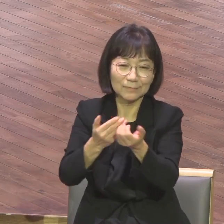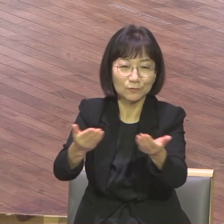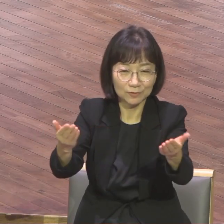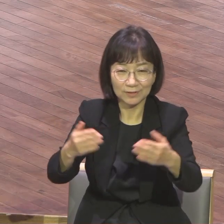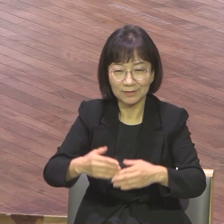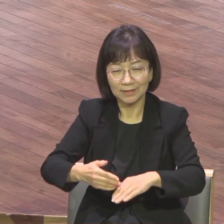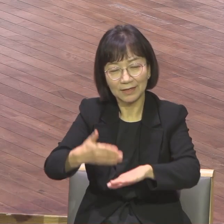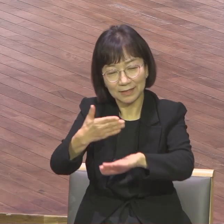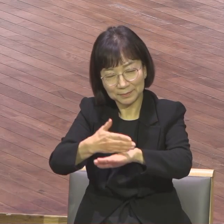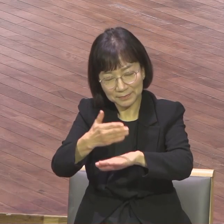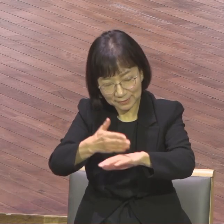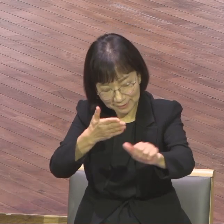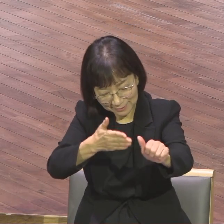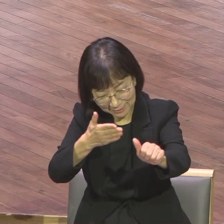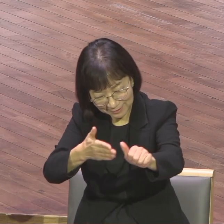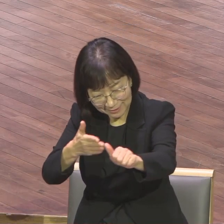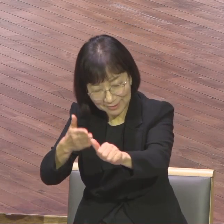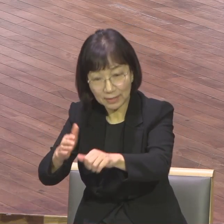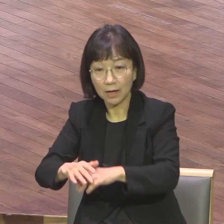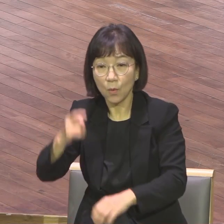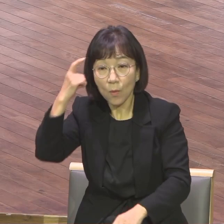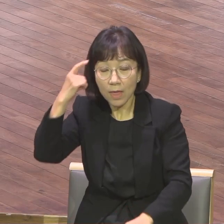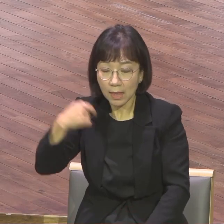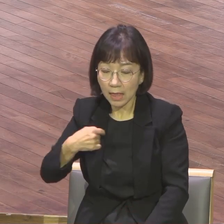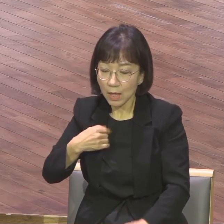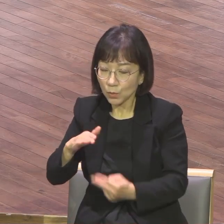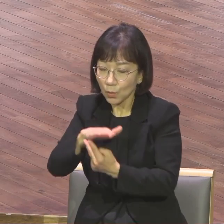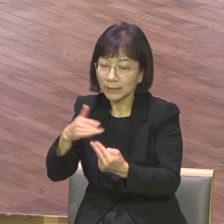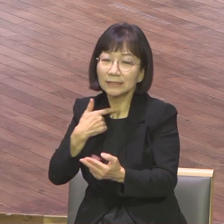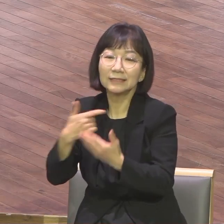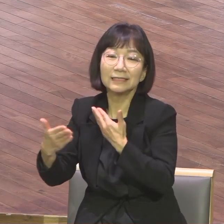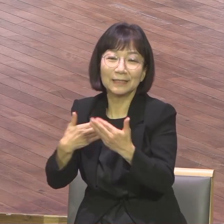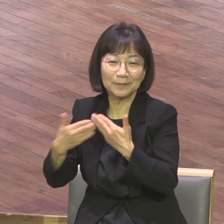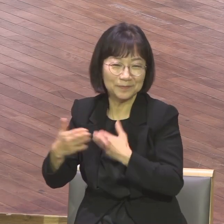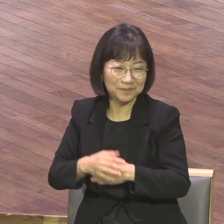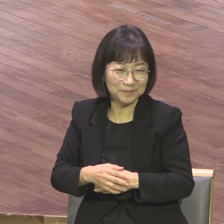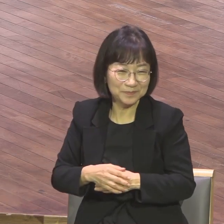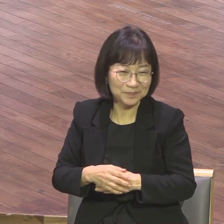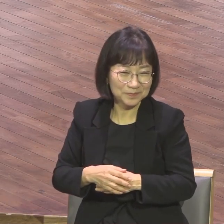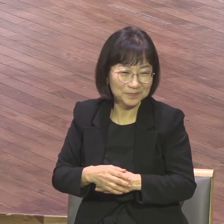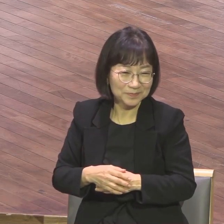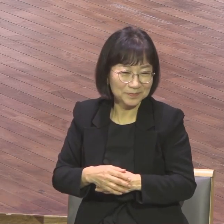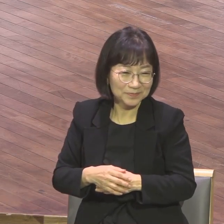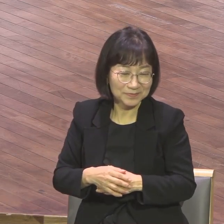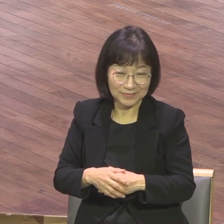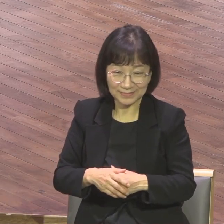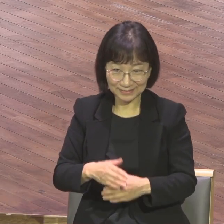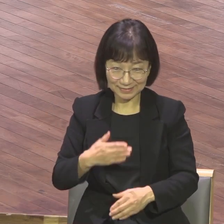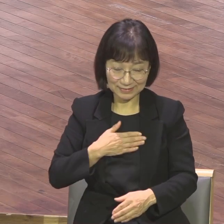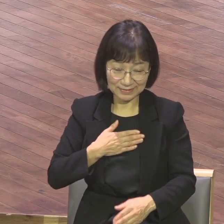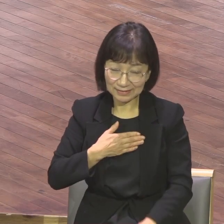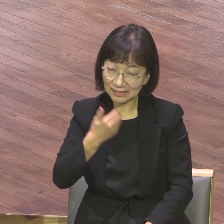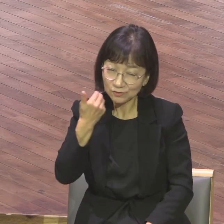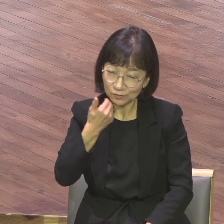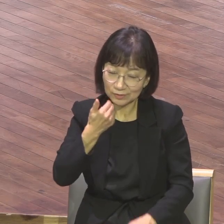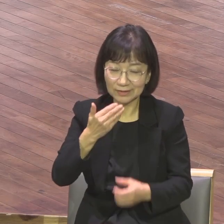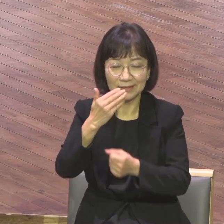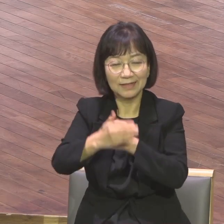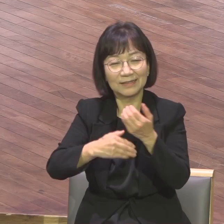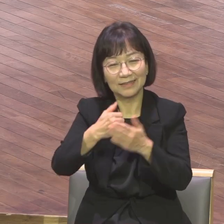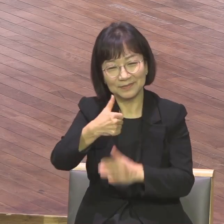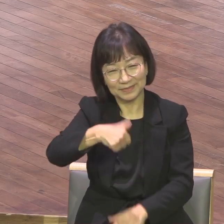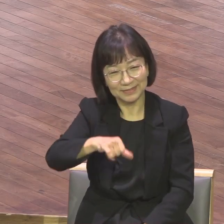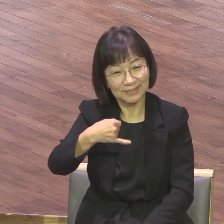이런 구원의 감격 속에 하라고. 구원의 감격. 하나님의 자에 대한 감사가 우리 삶의